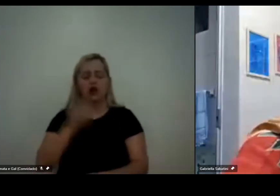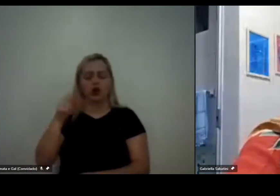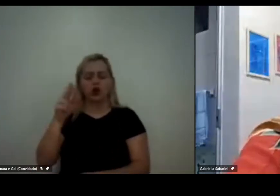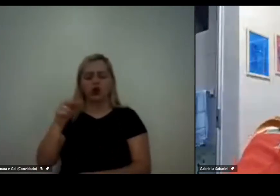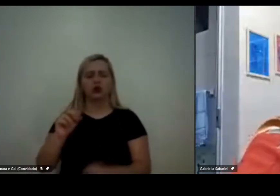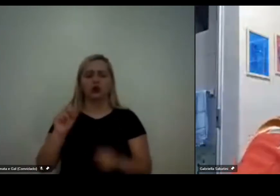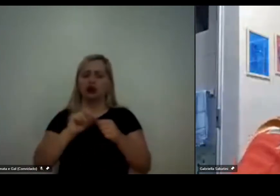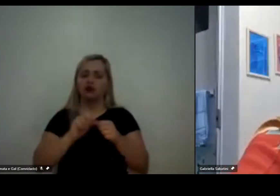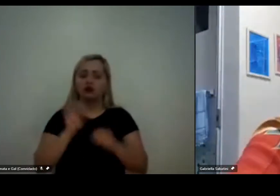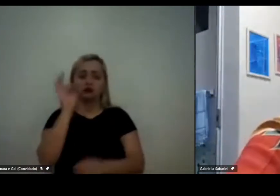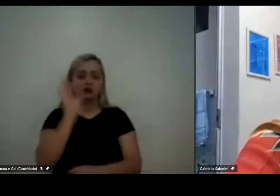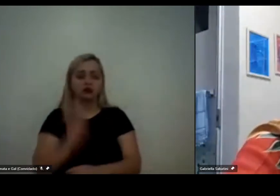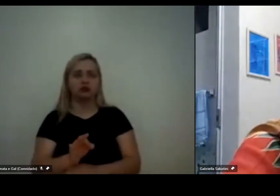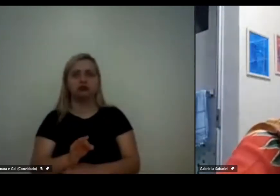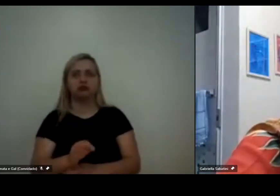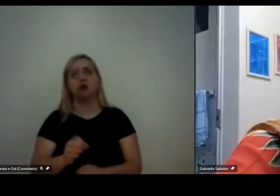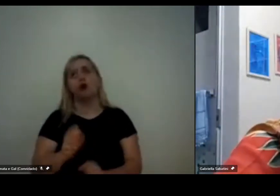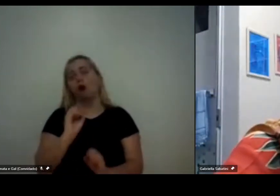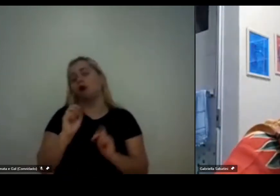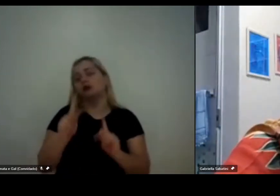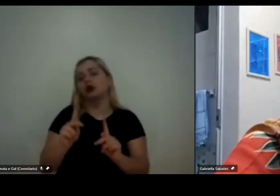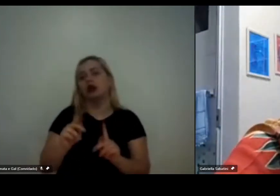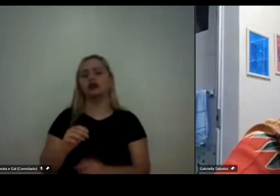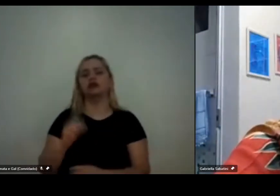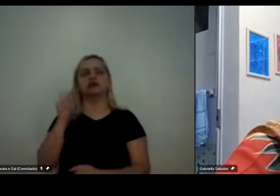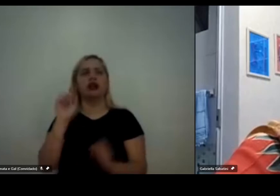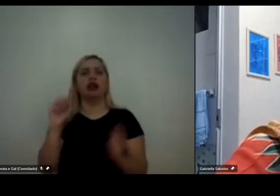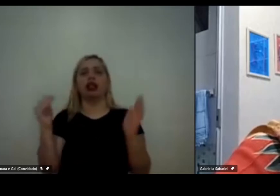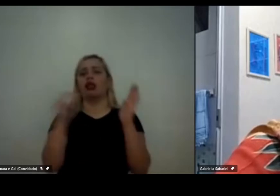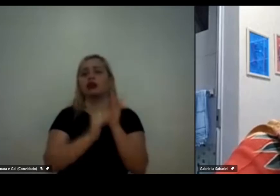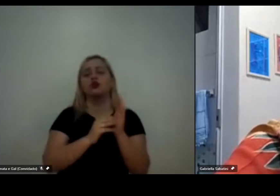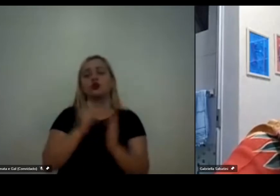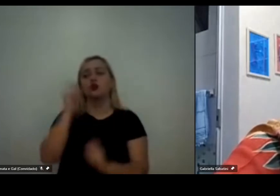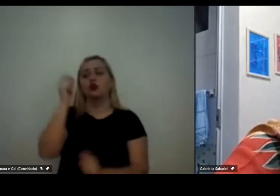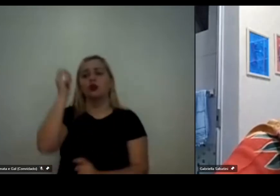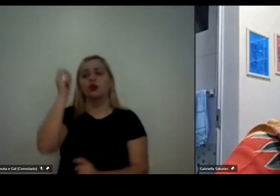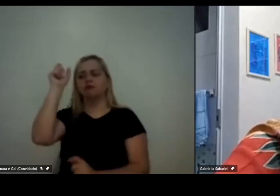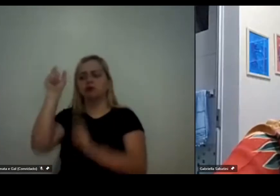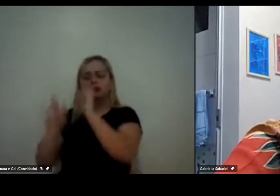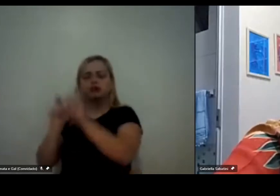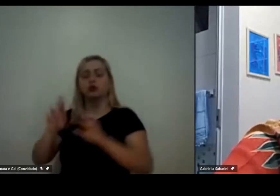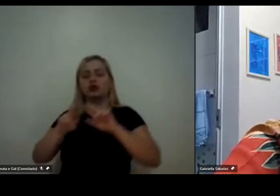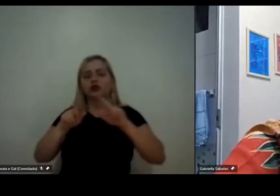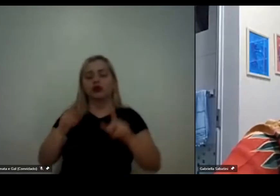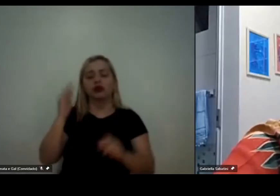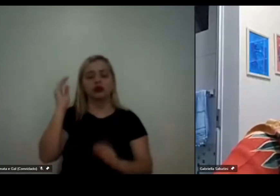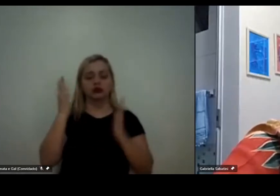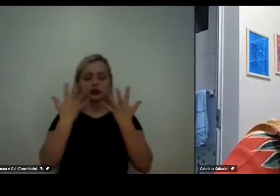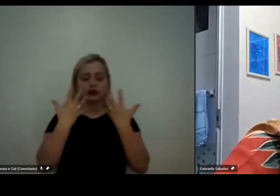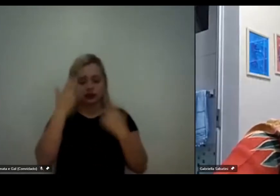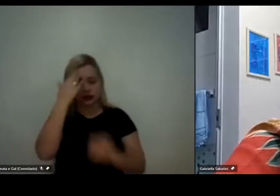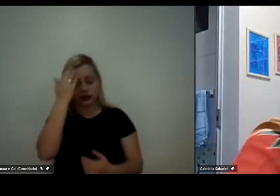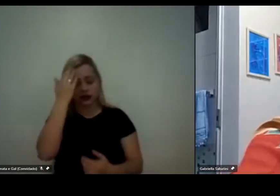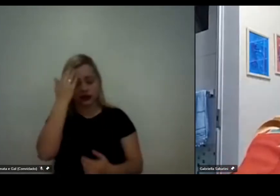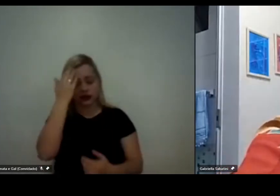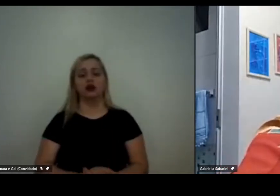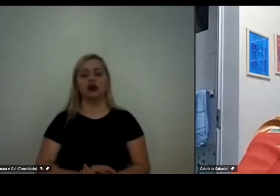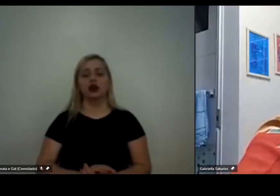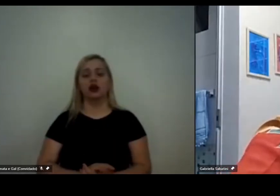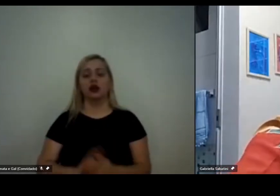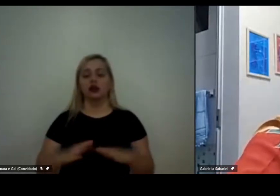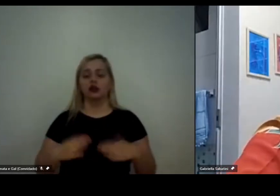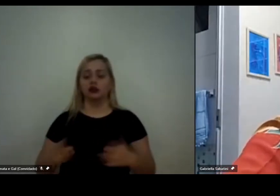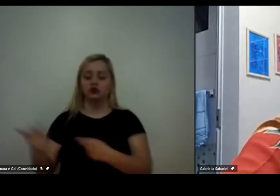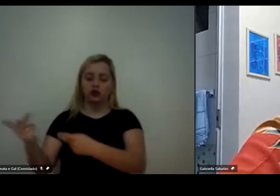E tudo bem, até os elfos sabem que isso é permitido. As objetividades concretas que serão apresentadas, serão trazidas durante